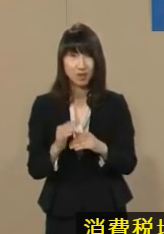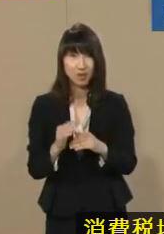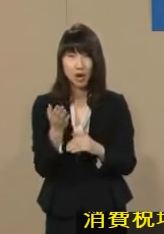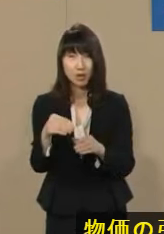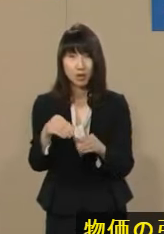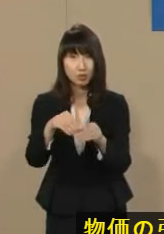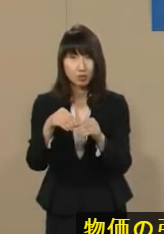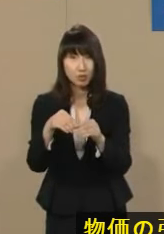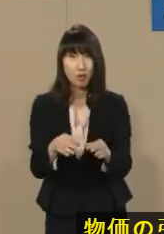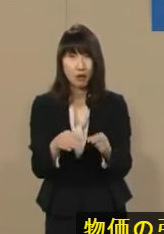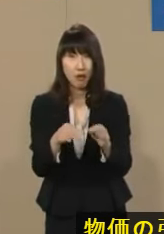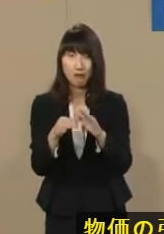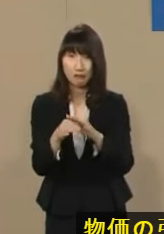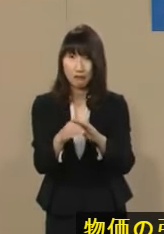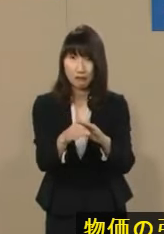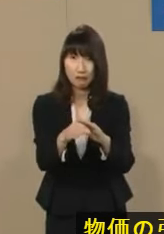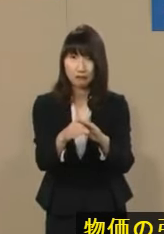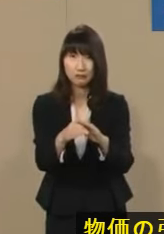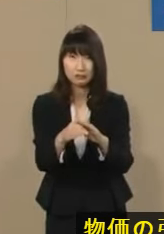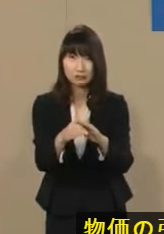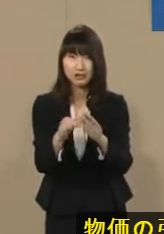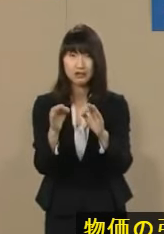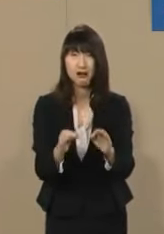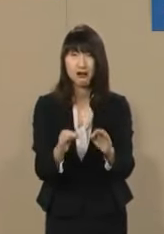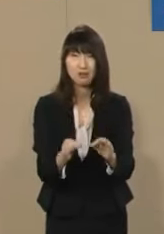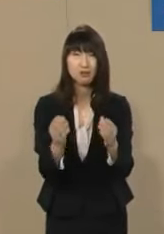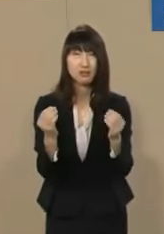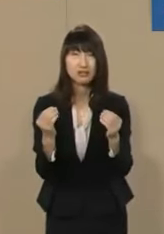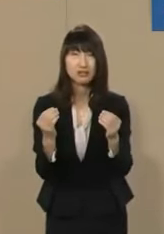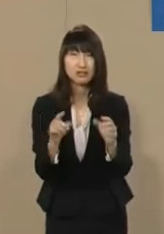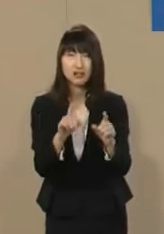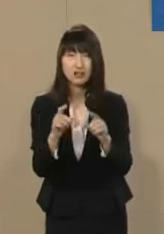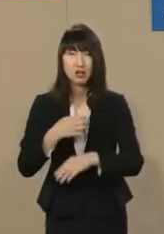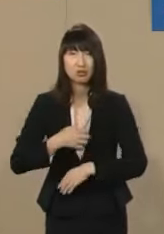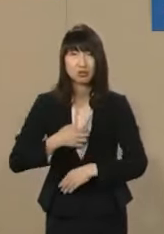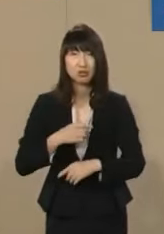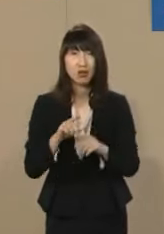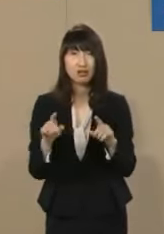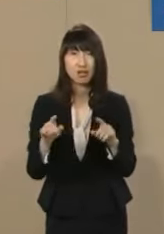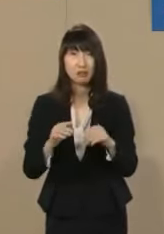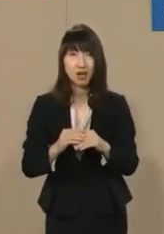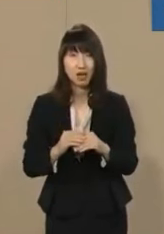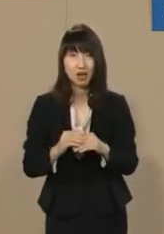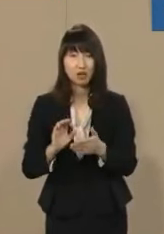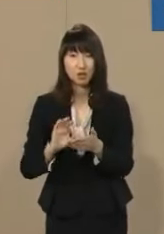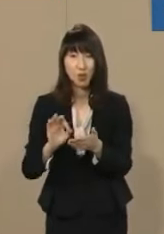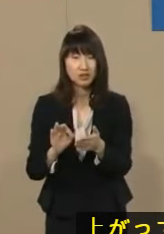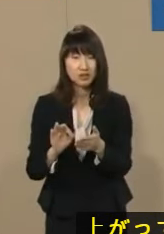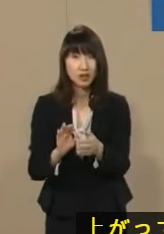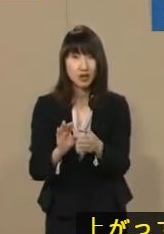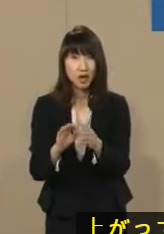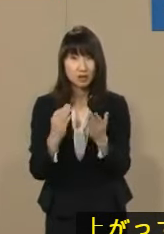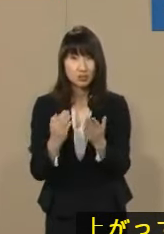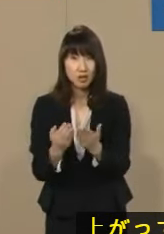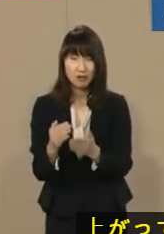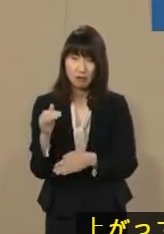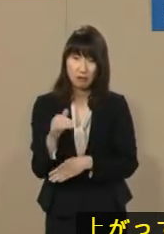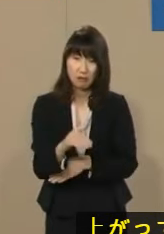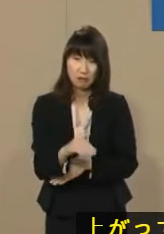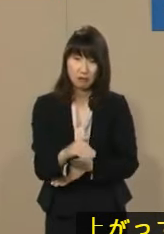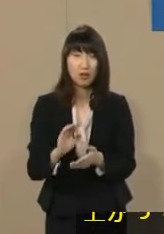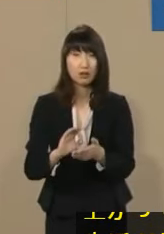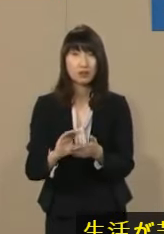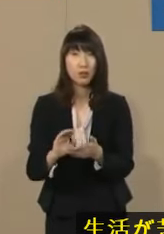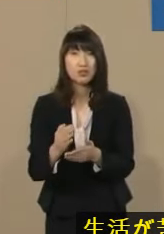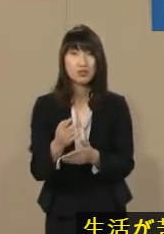たの賃金は上がっていない、実質賃金は下がるばかり、生活が苦しいのは当たり前。消費に関わる全てを冷え込ませるのが消費